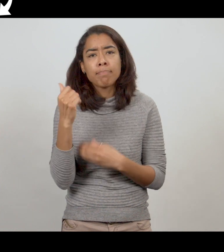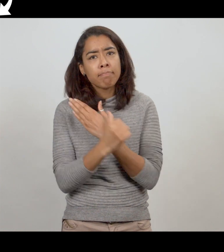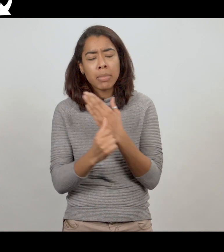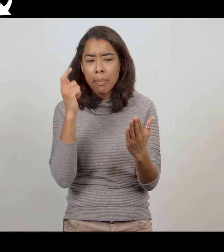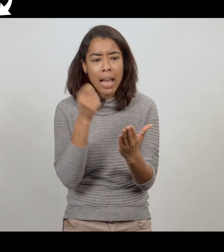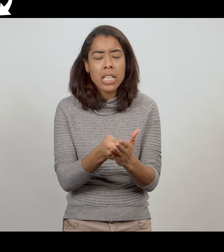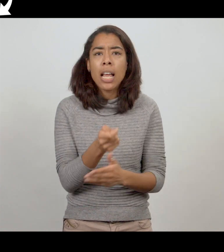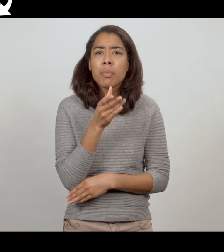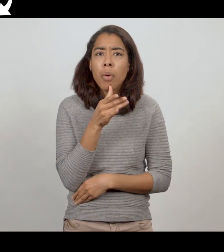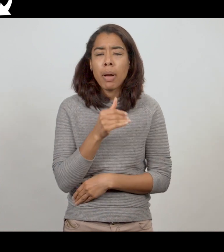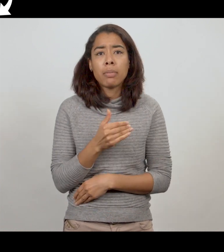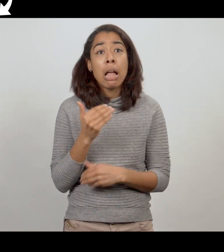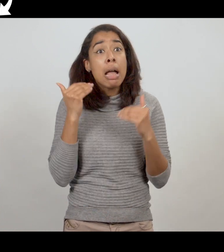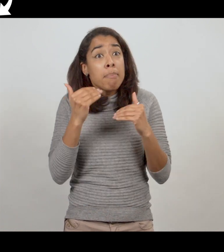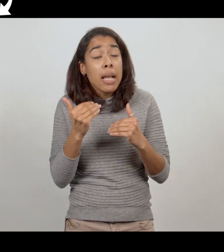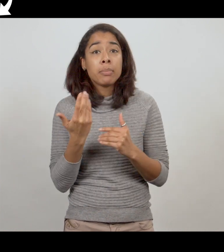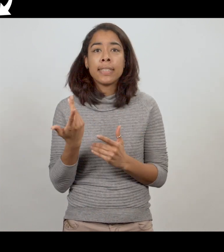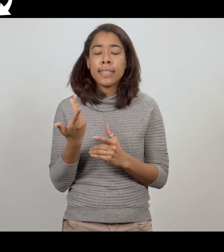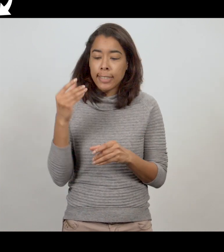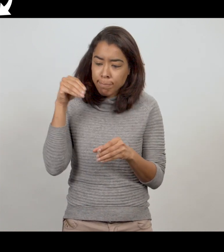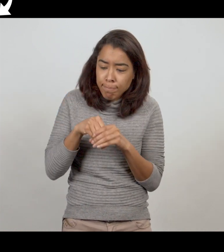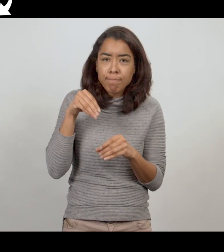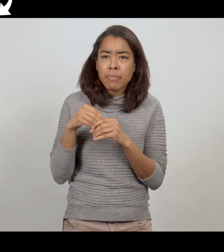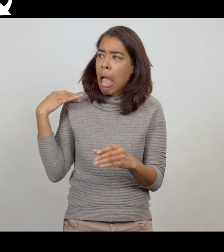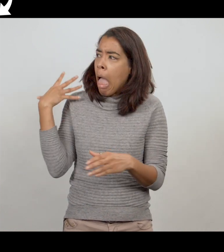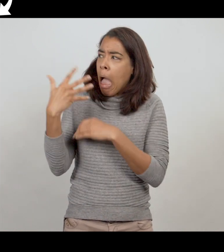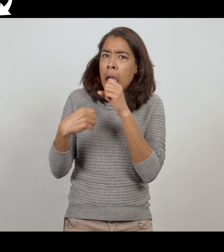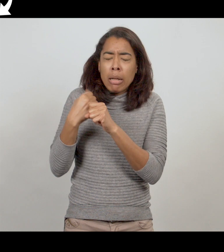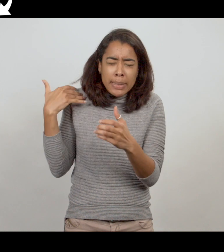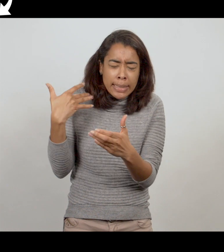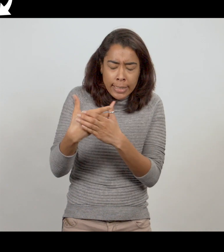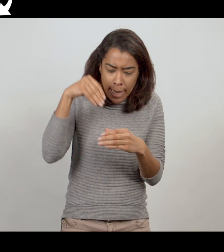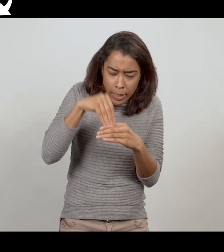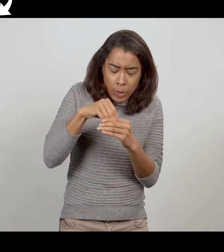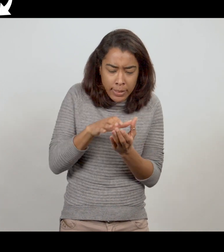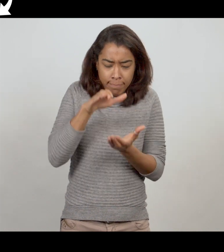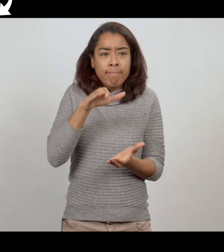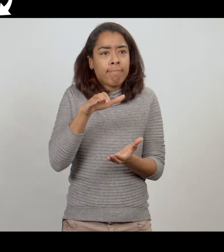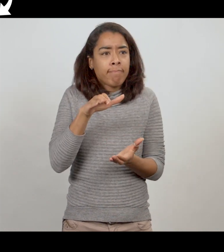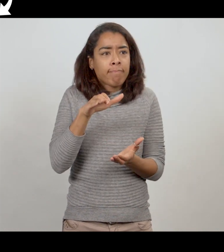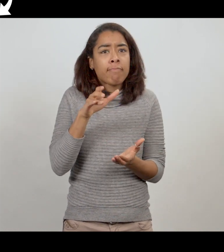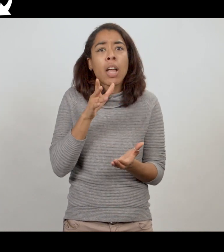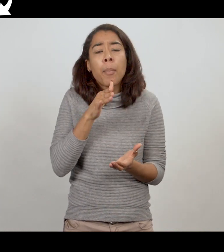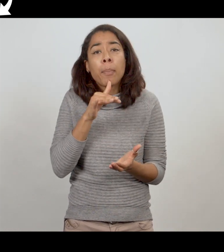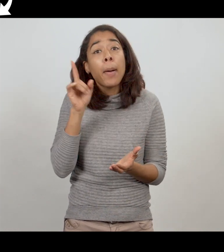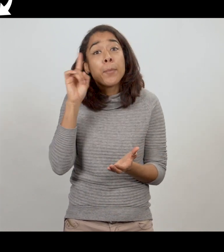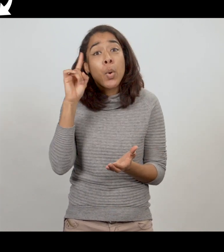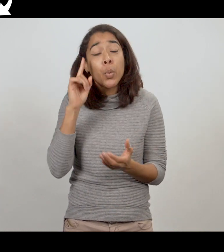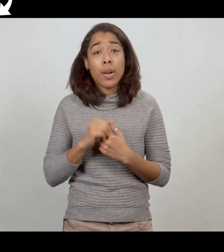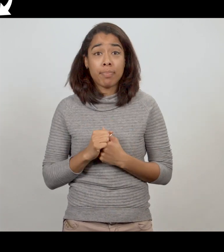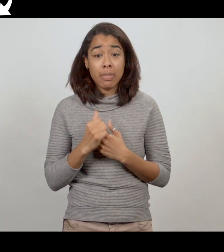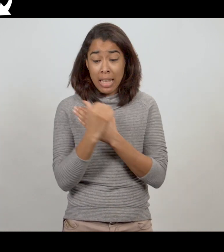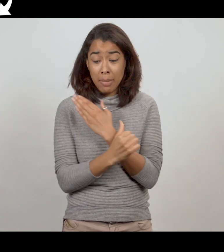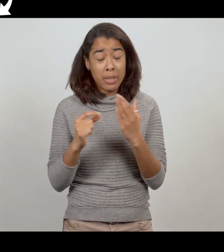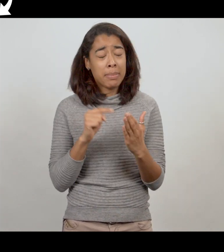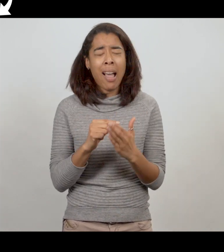de Bible, même s'ils économisent pendant des années. Les Bibles à cette époque